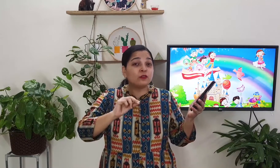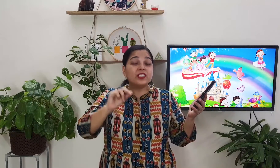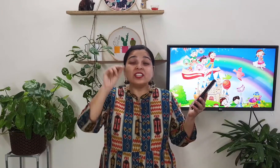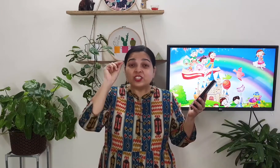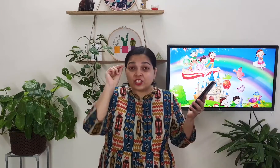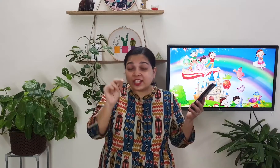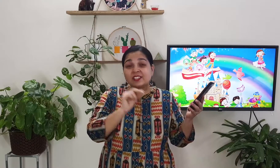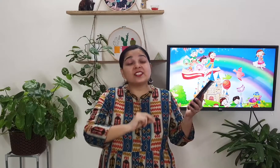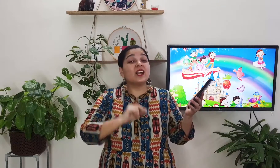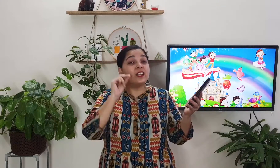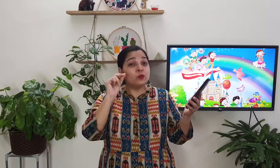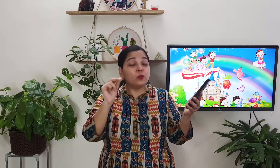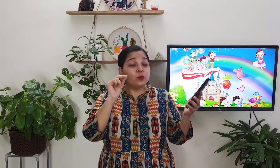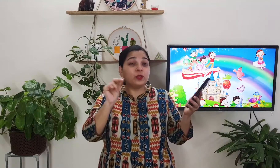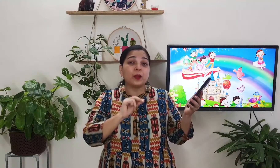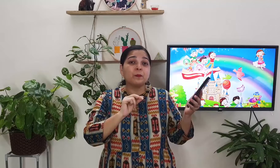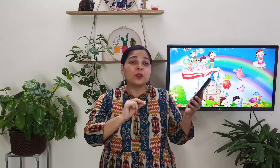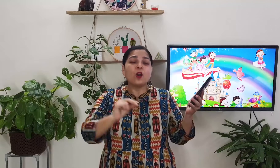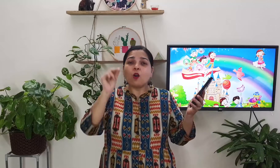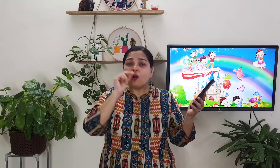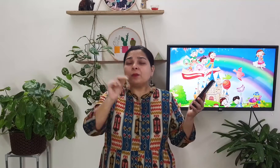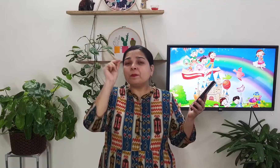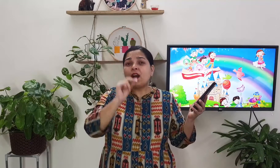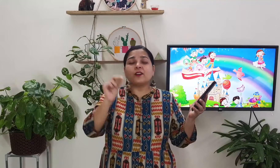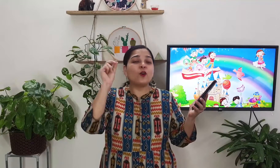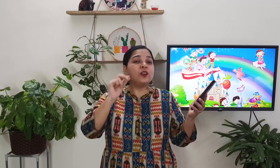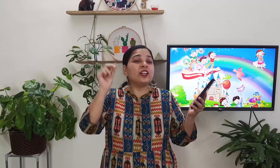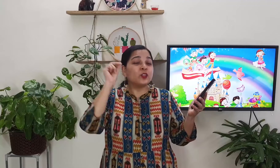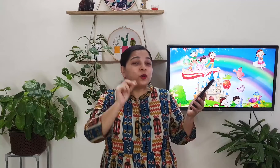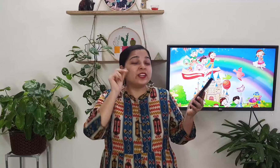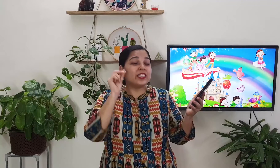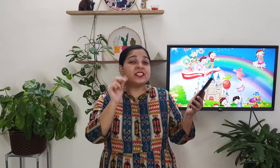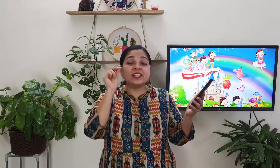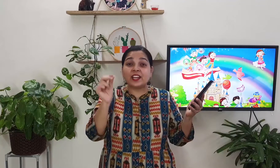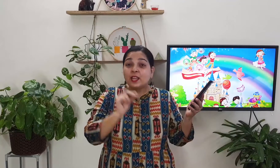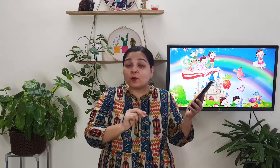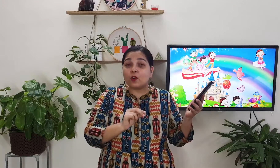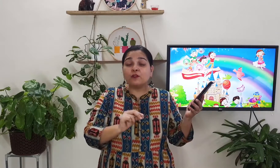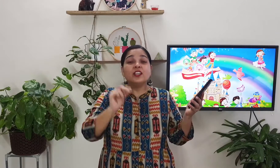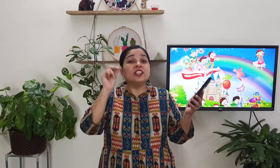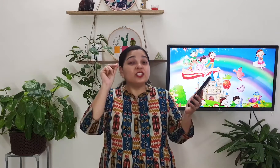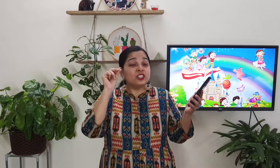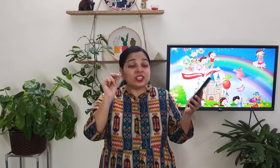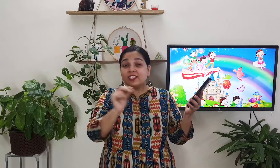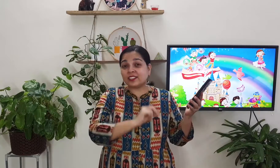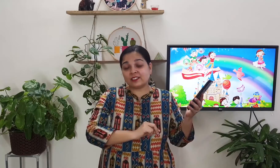இருக்கிறது. இயேசு கேளுங்கள் என்று சொன்னபோது நாம் எதை கேட்டாலும் அது நமக்கு கிடைக்கும்